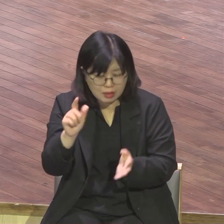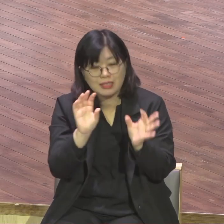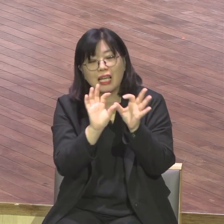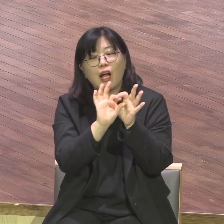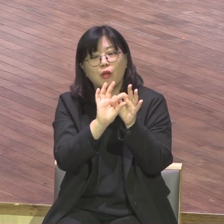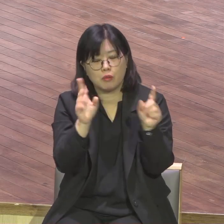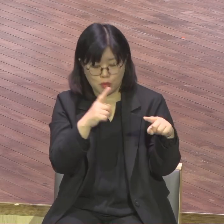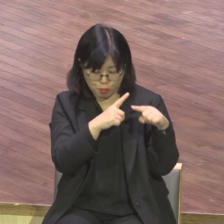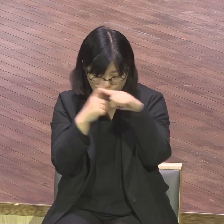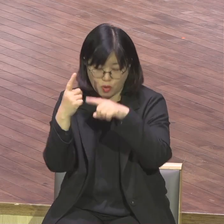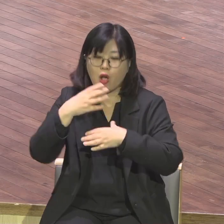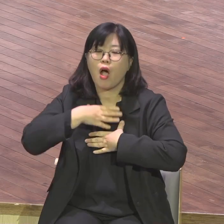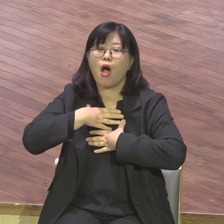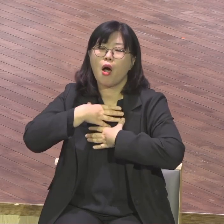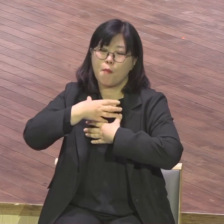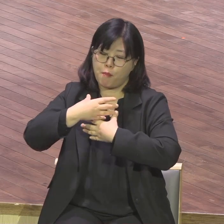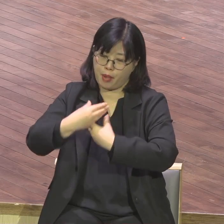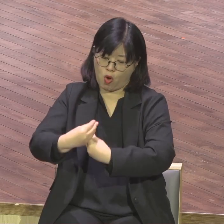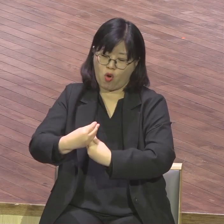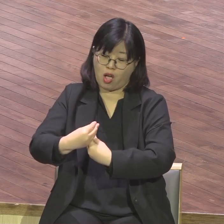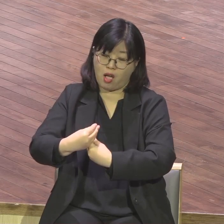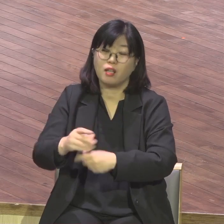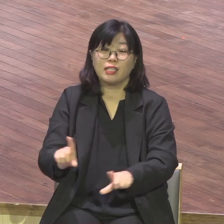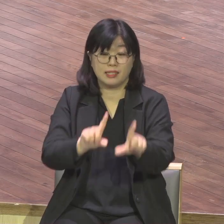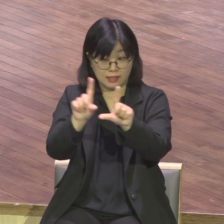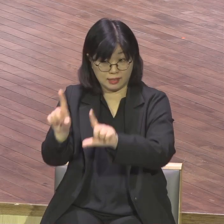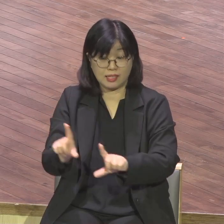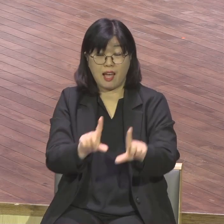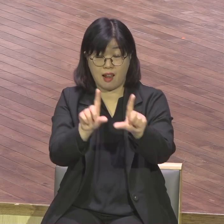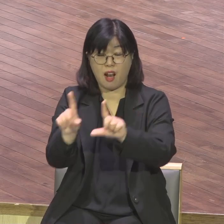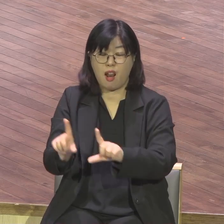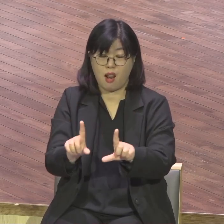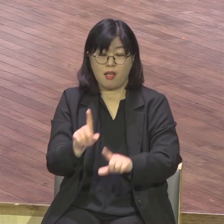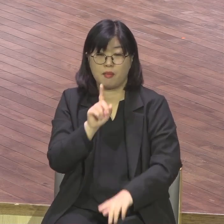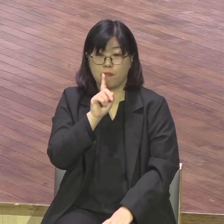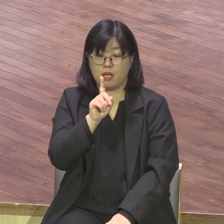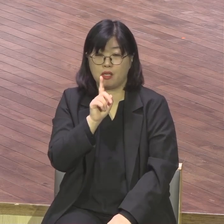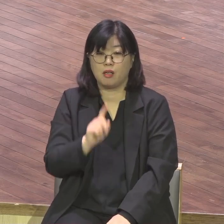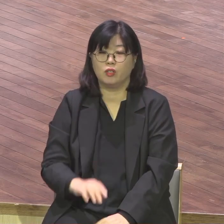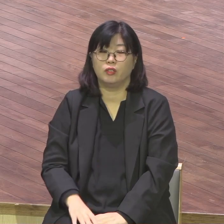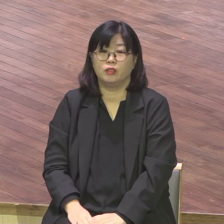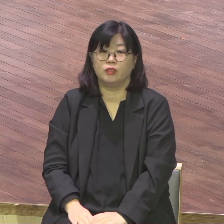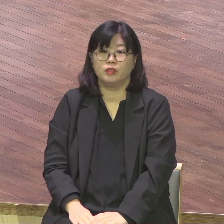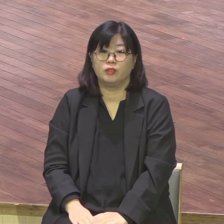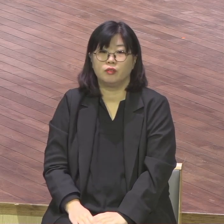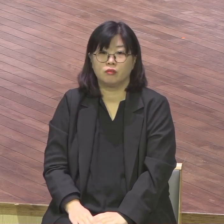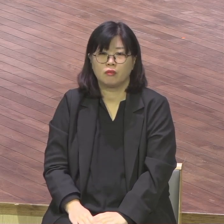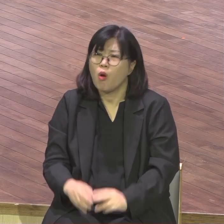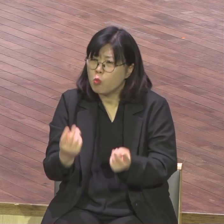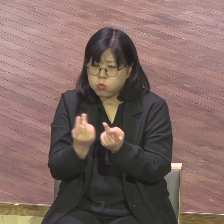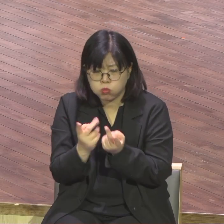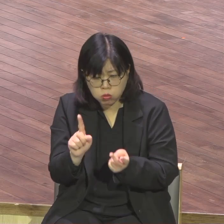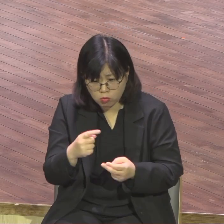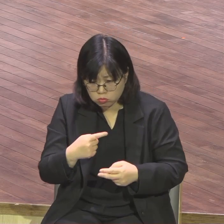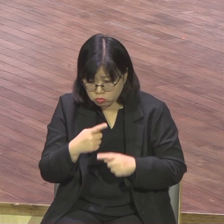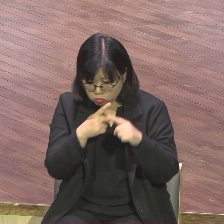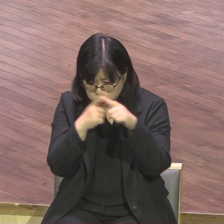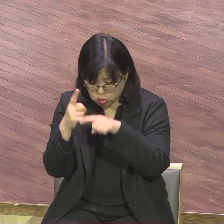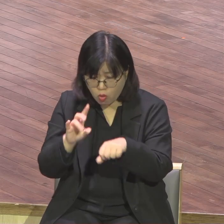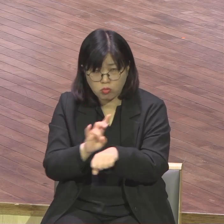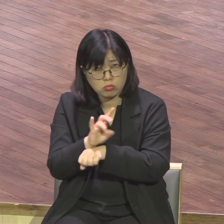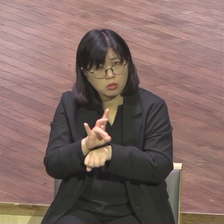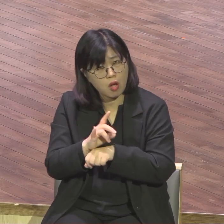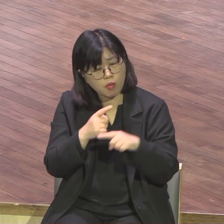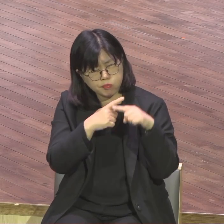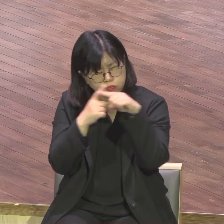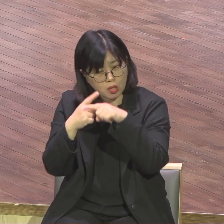자세가. 어떻게 이런 삶을 살 수 있느냐. 중요한 것이요. 하나님과 소통을